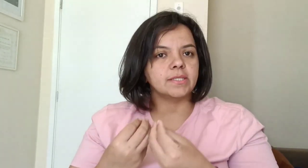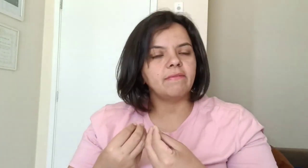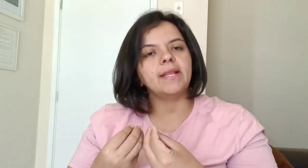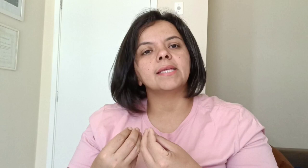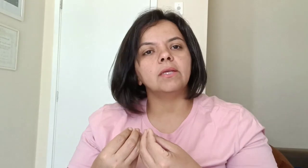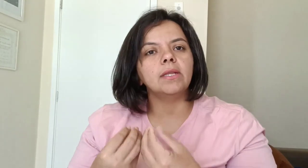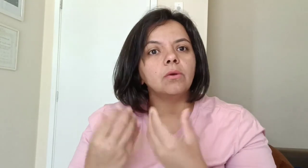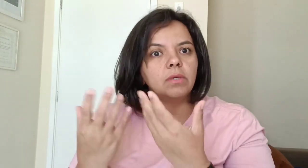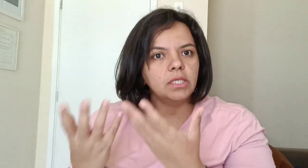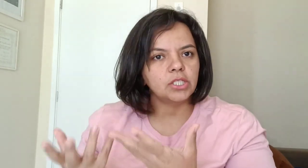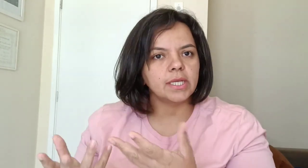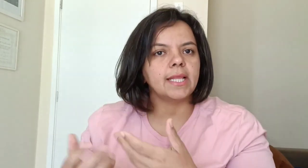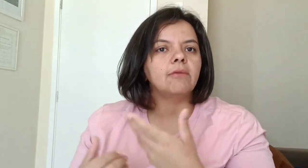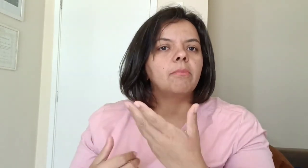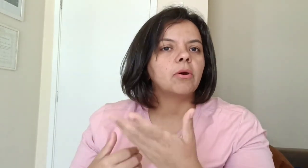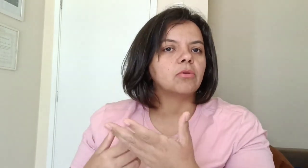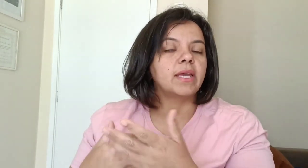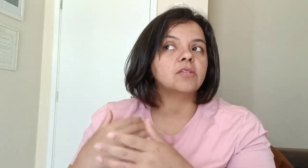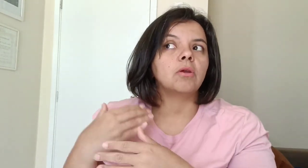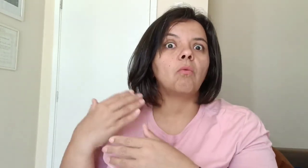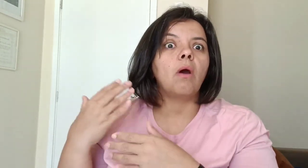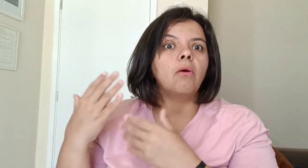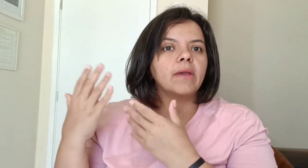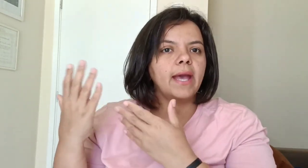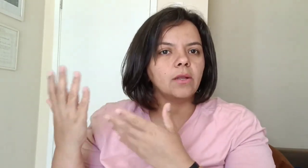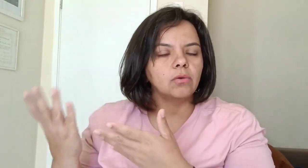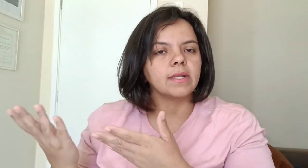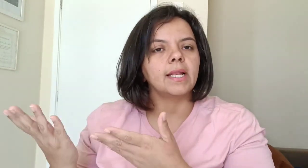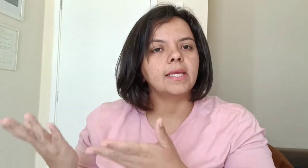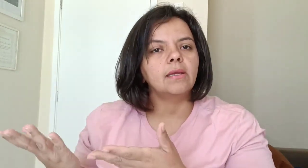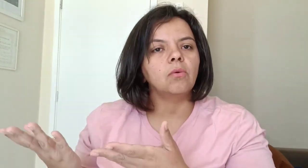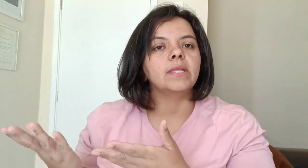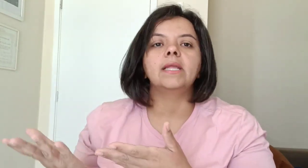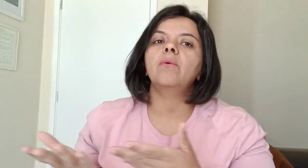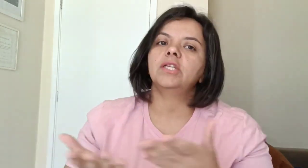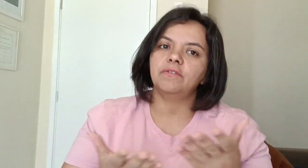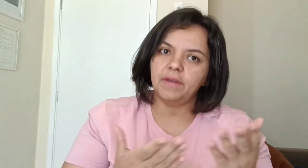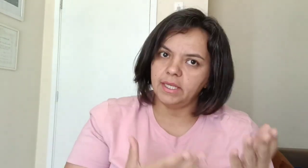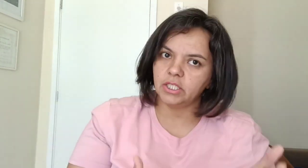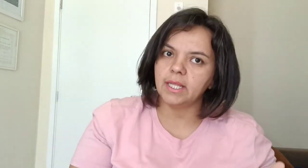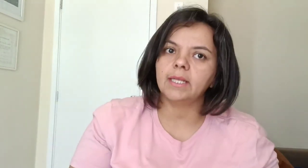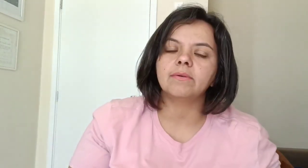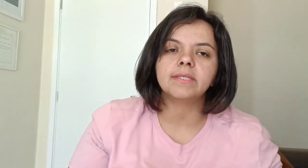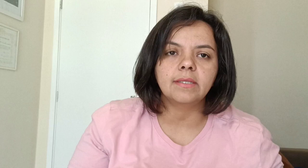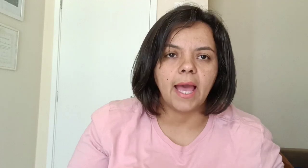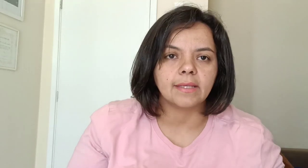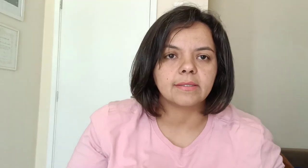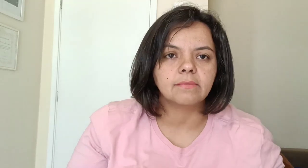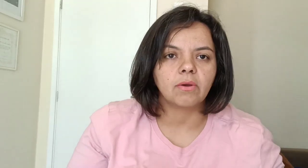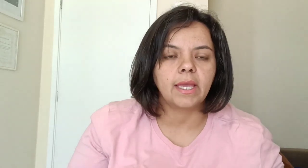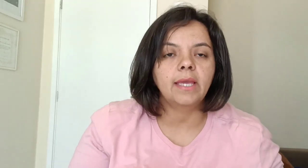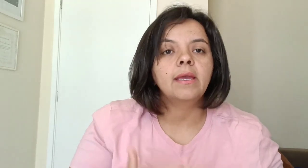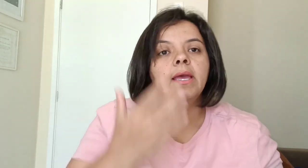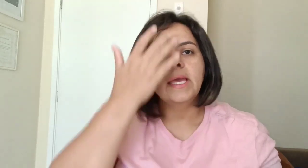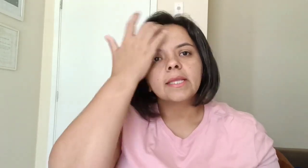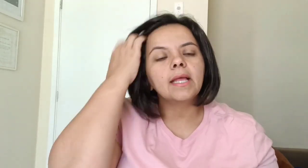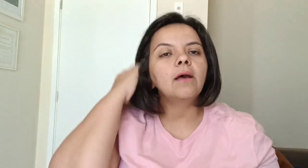essa variação linguística na língua portuguesa ou em qualquer outra língua, não é diferente na língua de sinais, ok? Então,